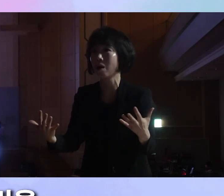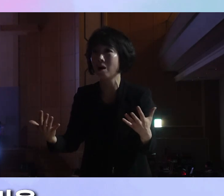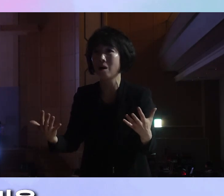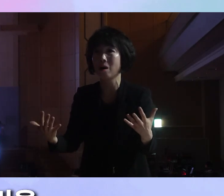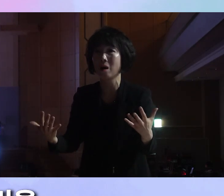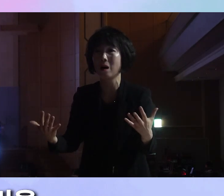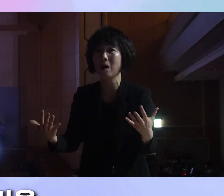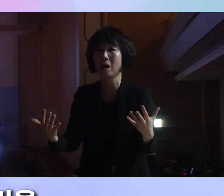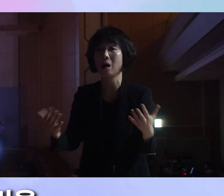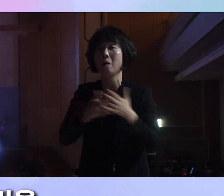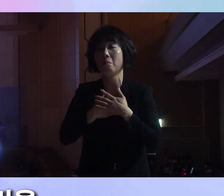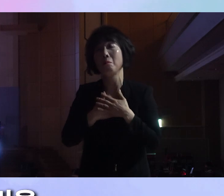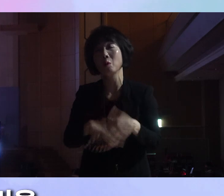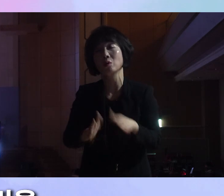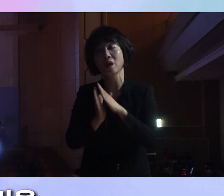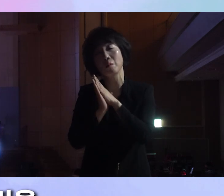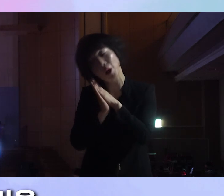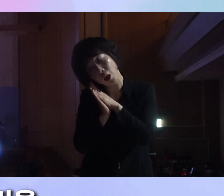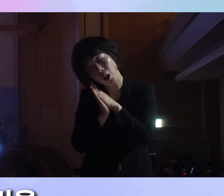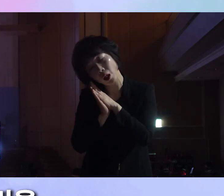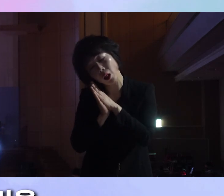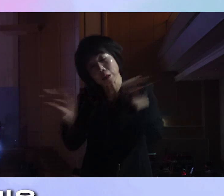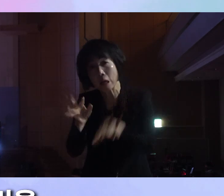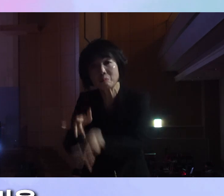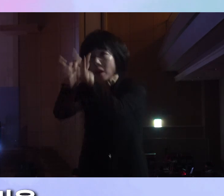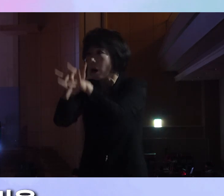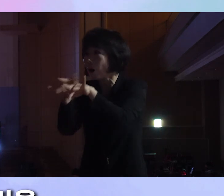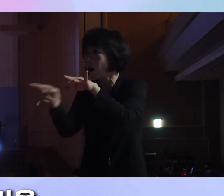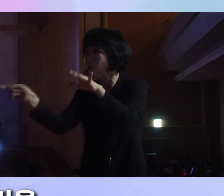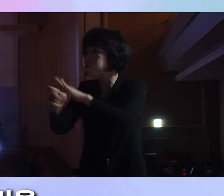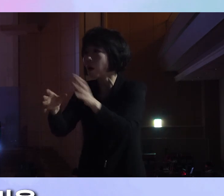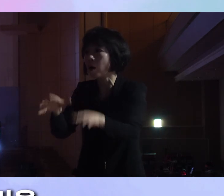그래서 잠깐 눈을 붙였을 뿐인데